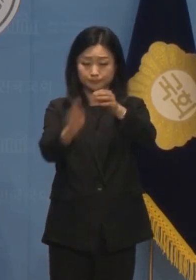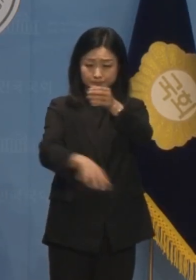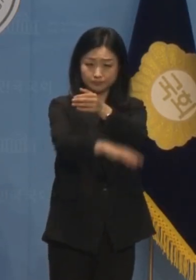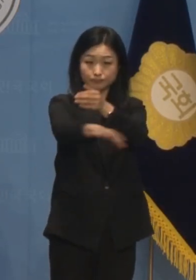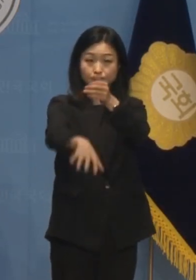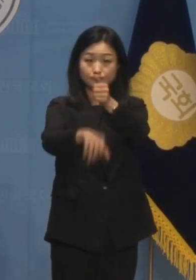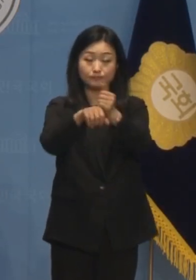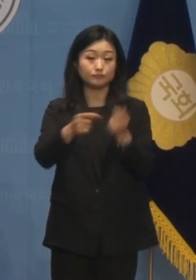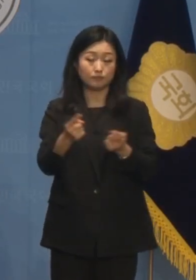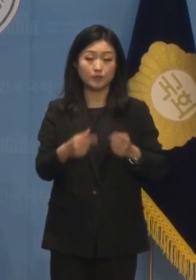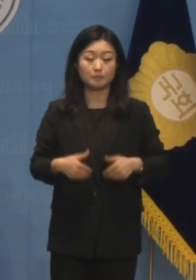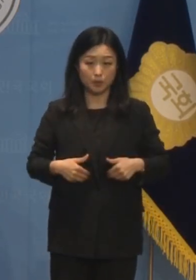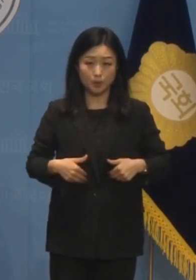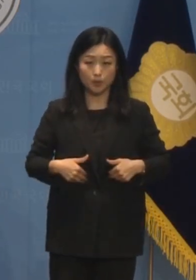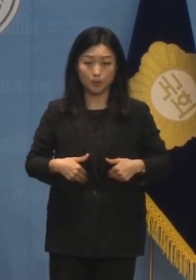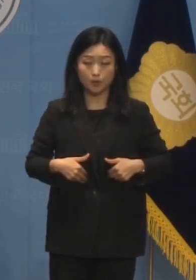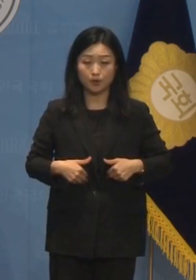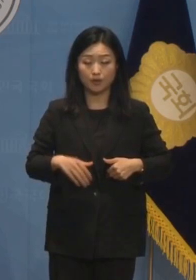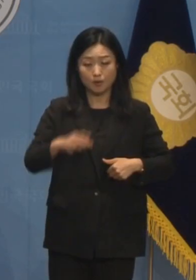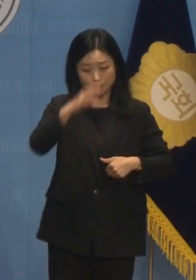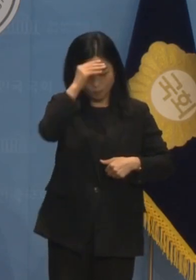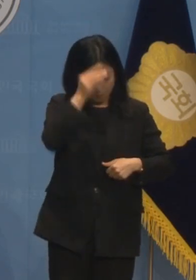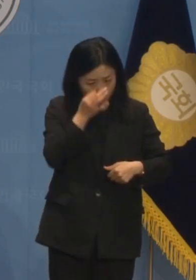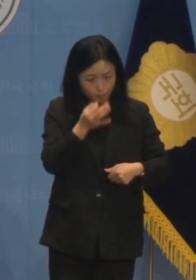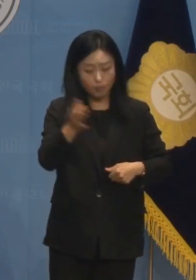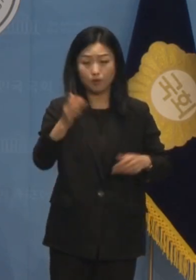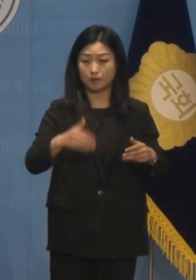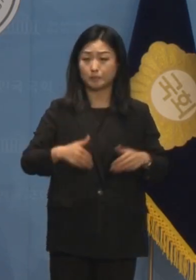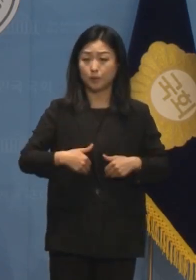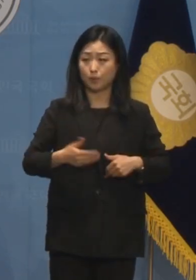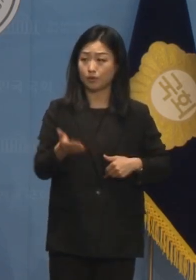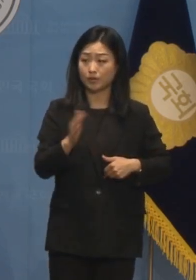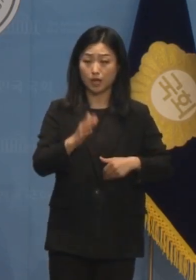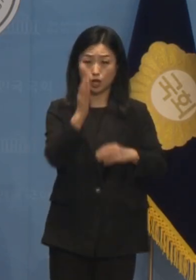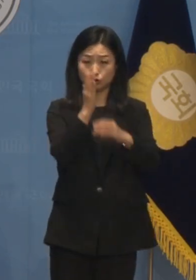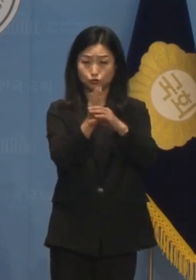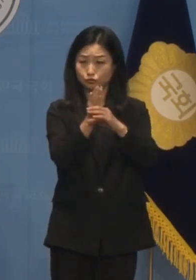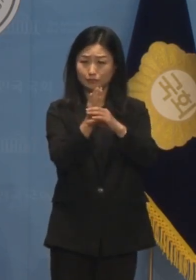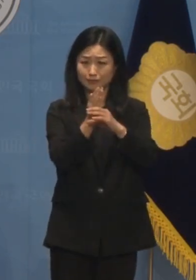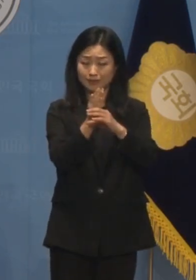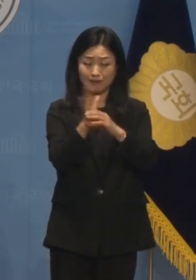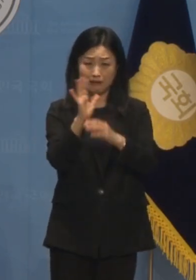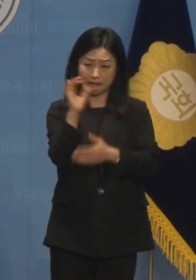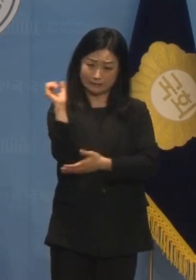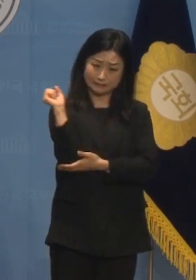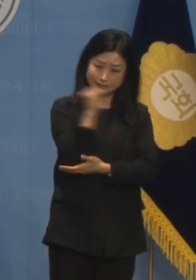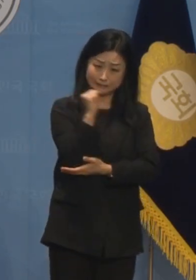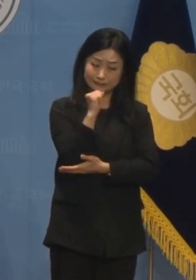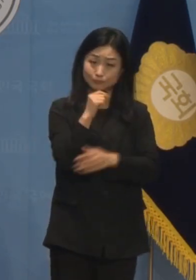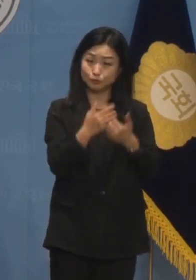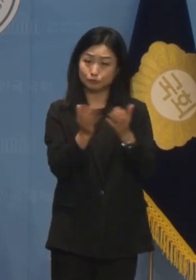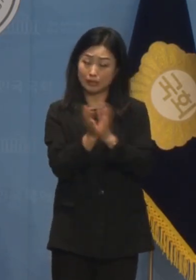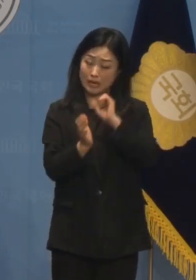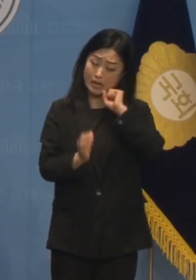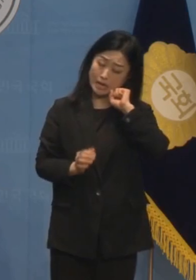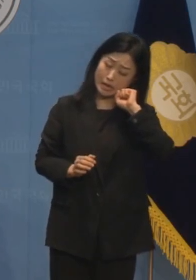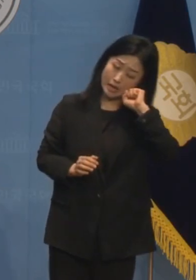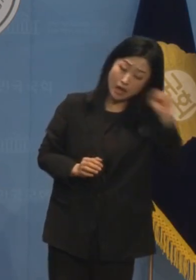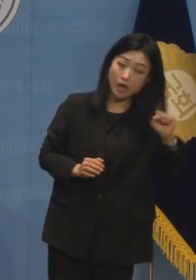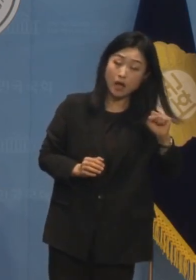다른 상임이 귀감이 되어야 할 영이가 중심을 잡기는 커녕 민주당의 독단과 위선으로